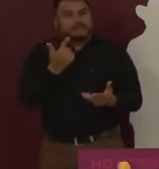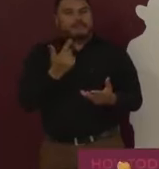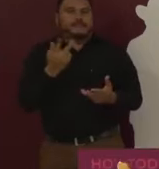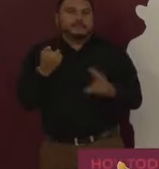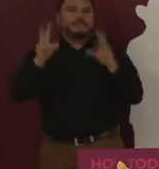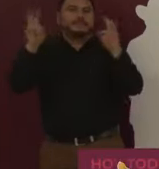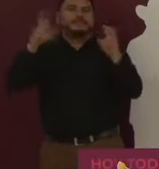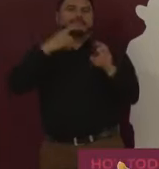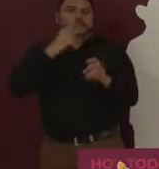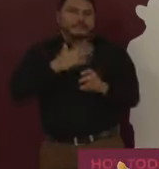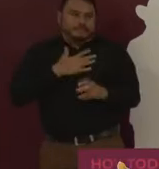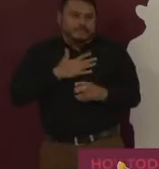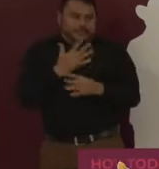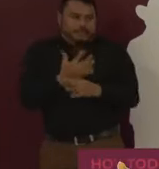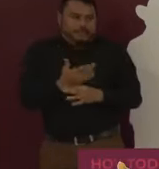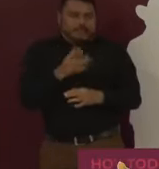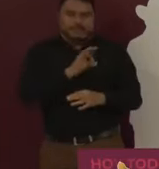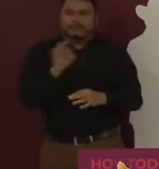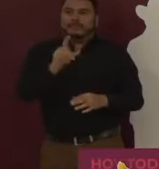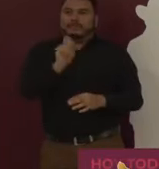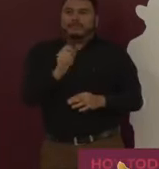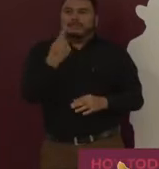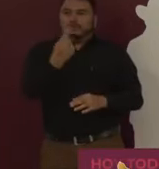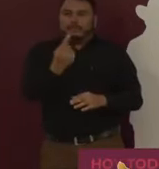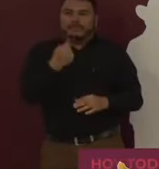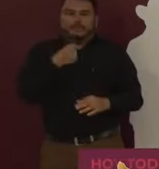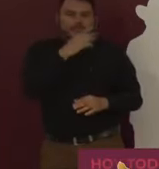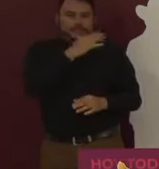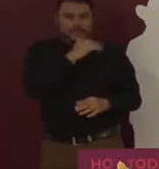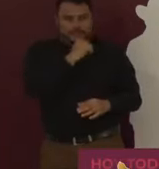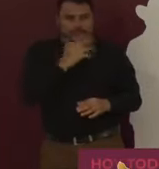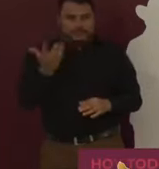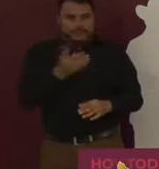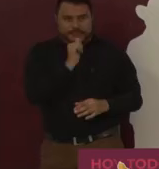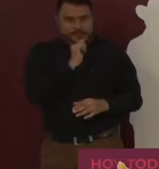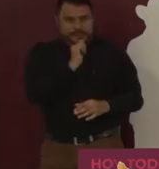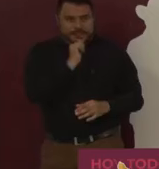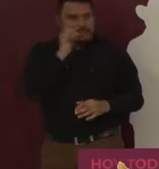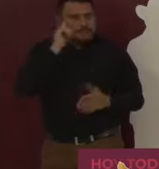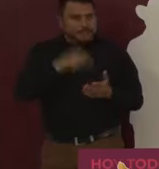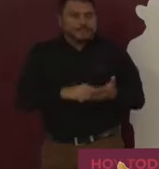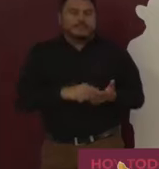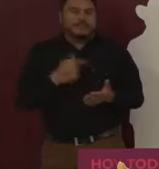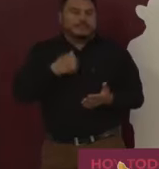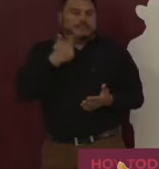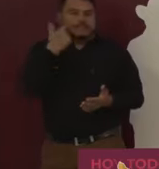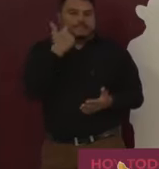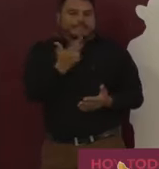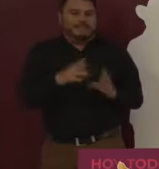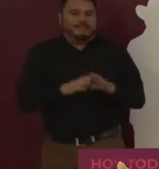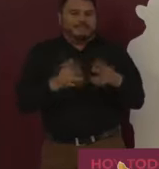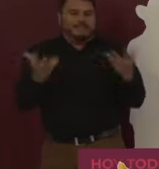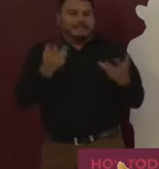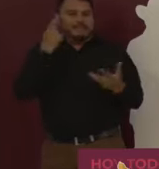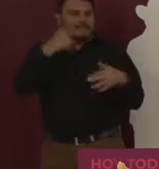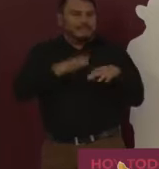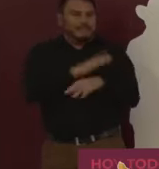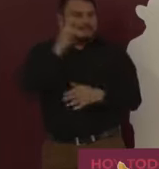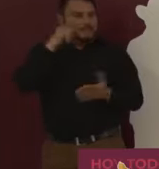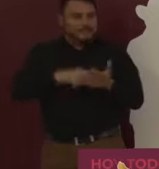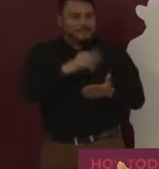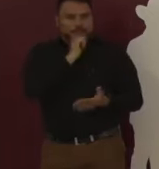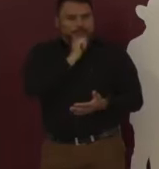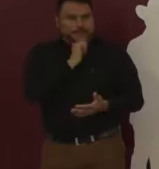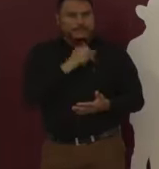una especulación mía de que el 21 no pueda darse eso. No veo las condiciones para que cambie,